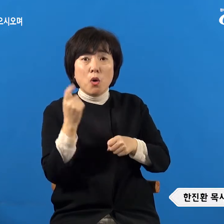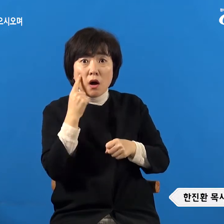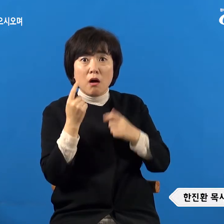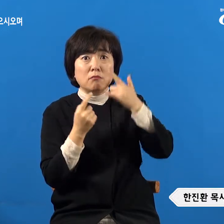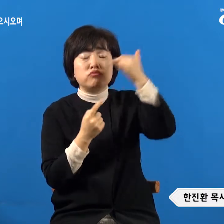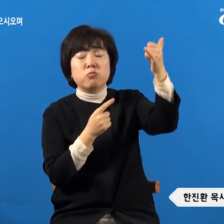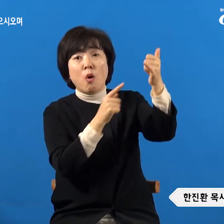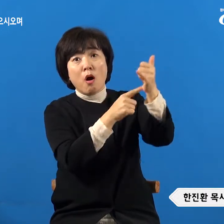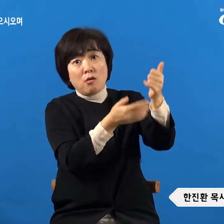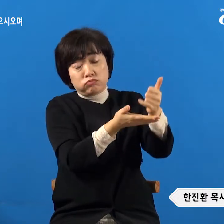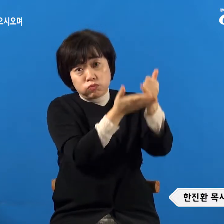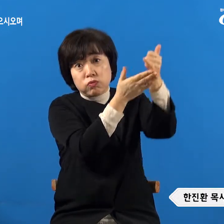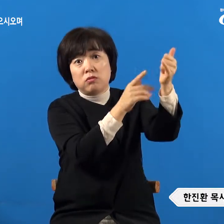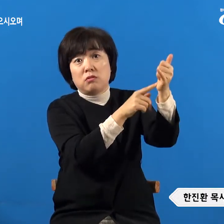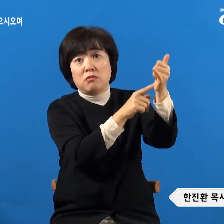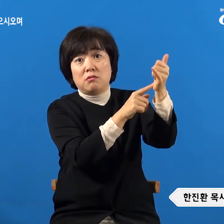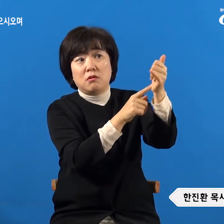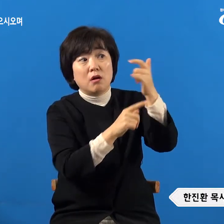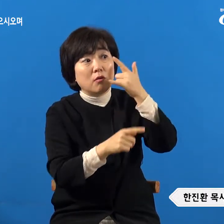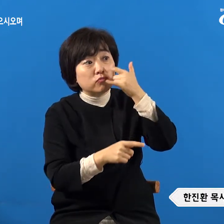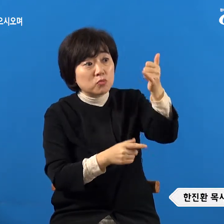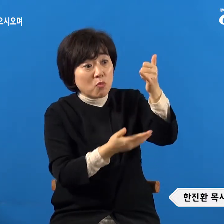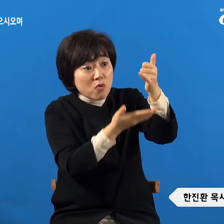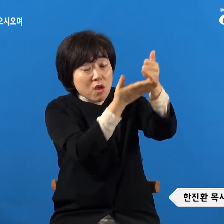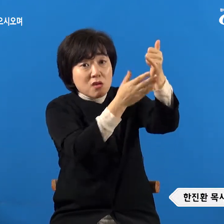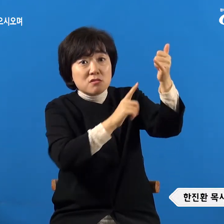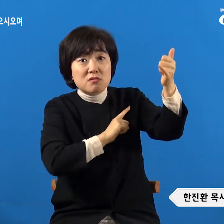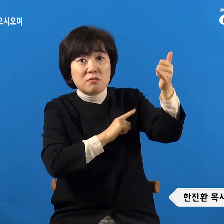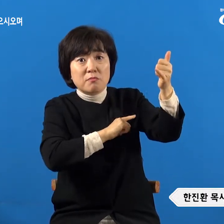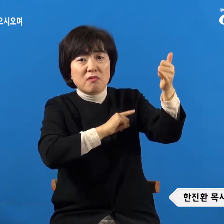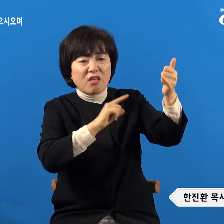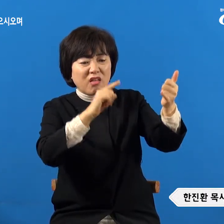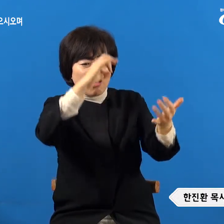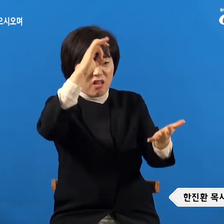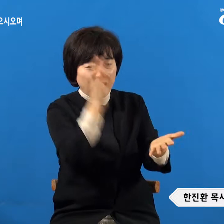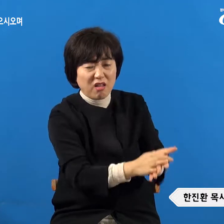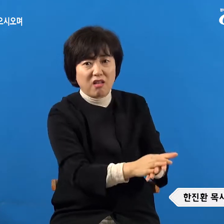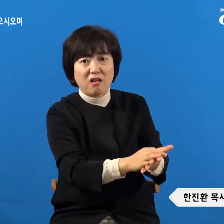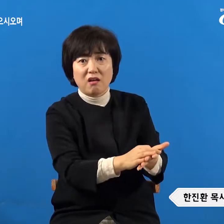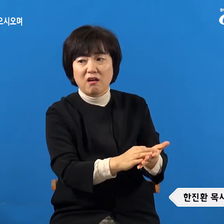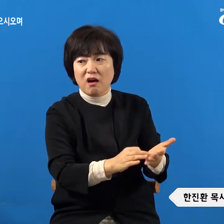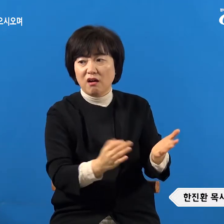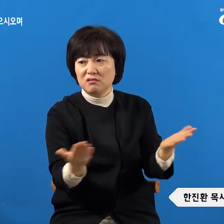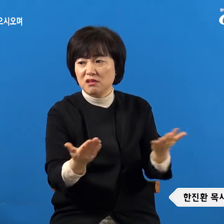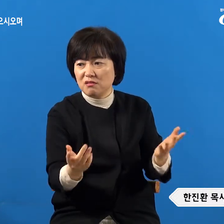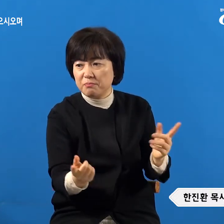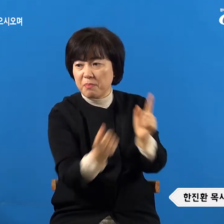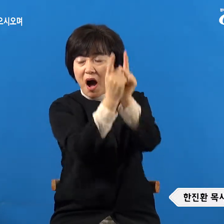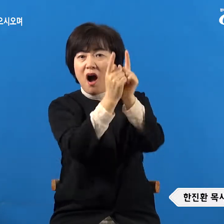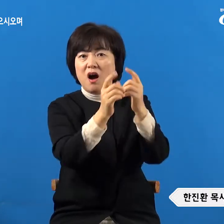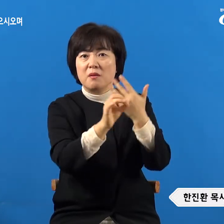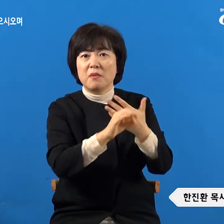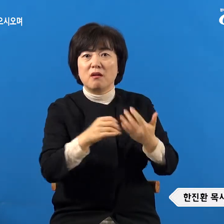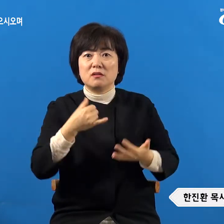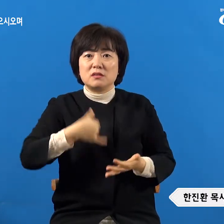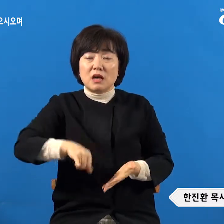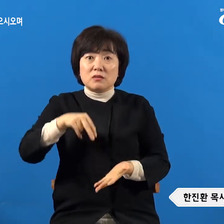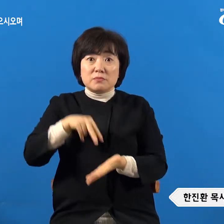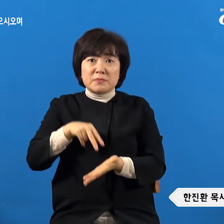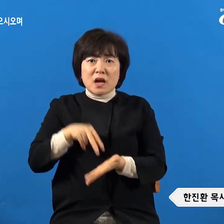아닙니까? 그런데 부모의 이름이 땅에 떨어지는 그런 일을 당하면